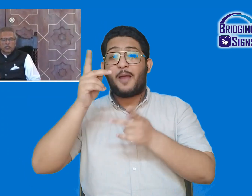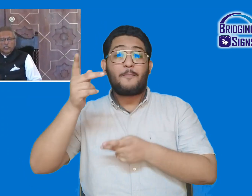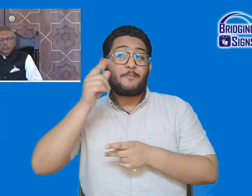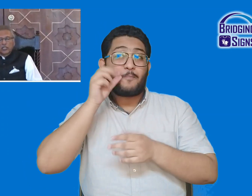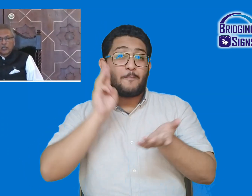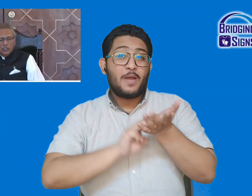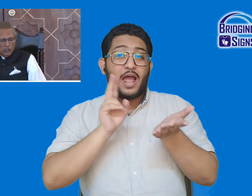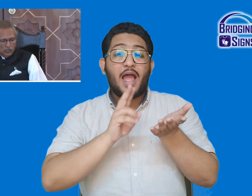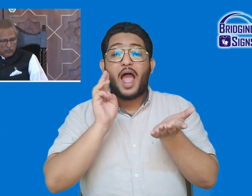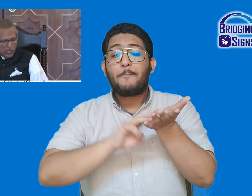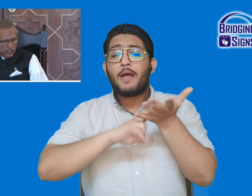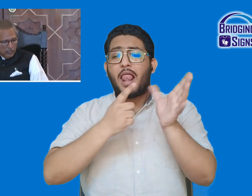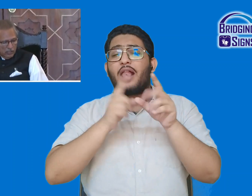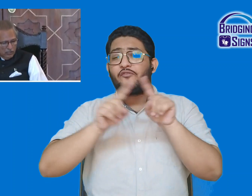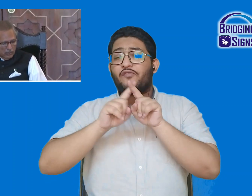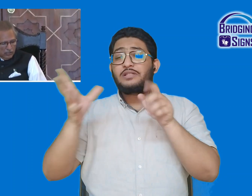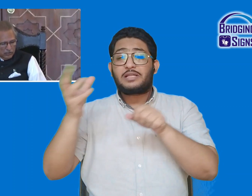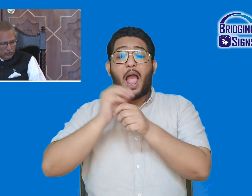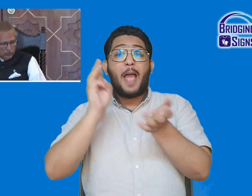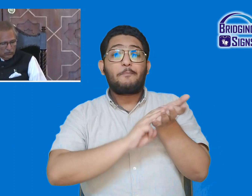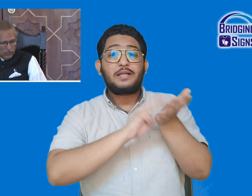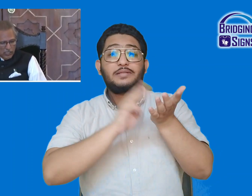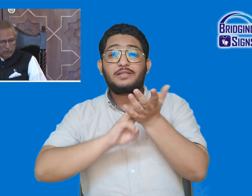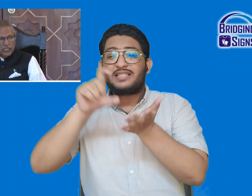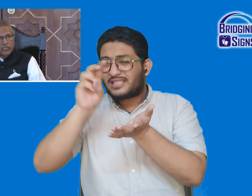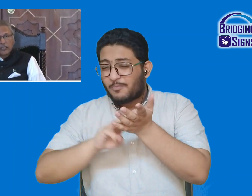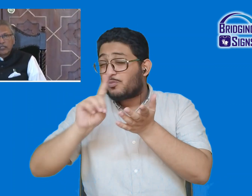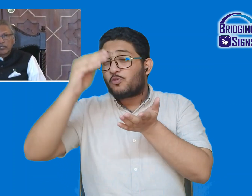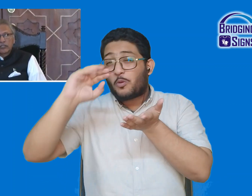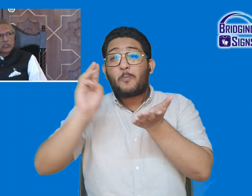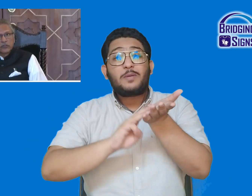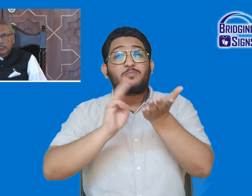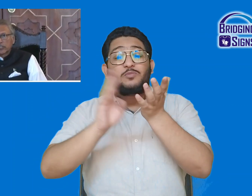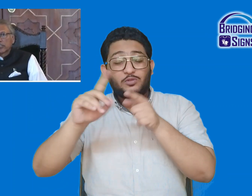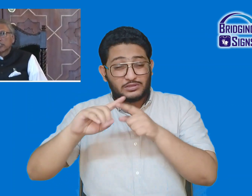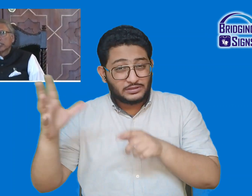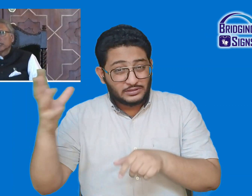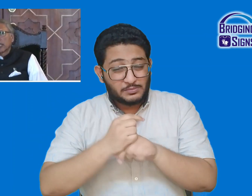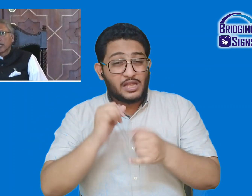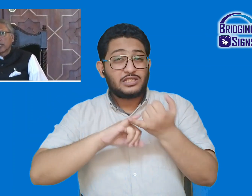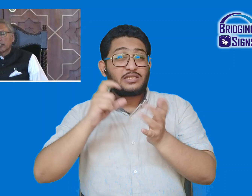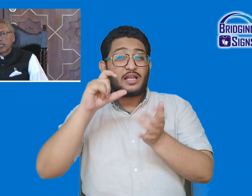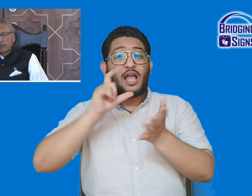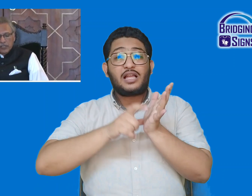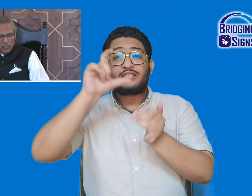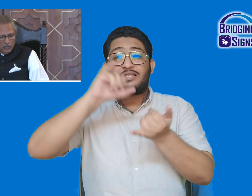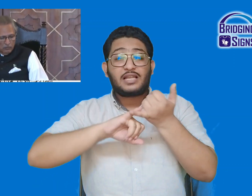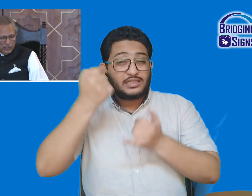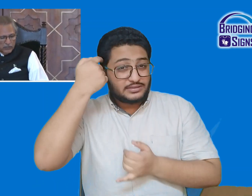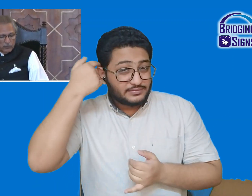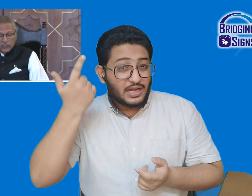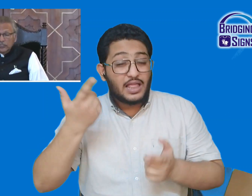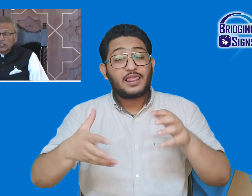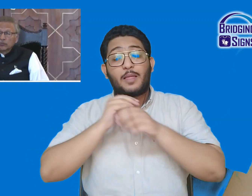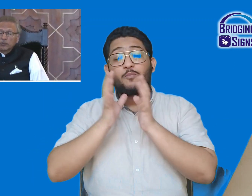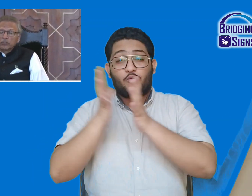منسٹر آف انٹیریئر کا، اور سارے جو کابرین چیف سیکرٹریز نے حصہ لیا ہر جگہ پر۔ میں